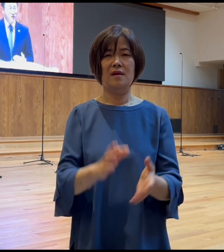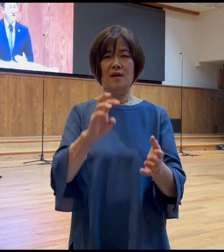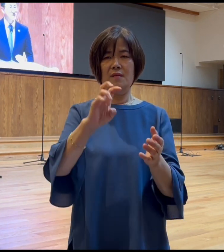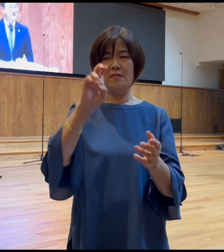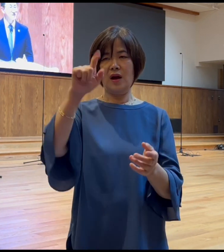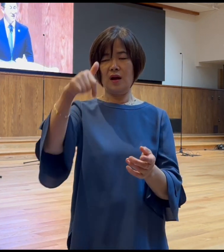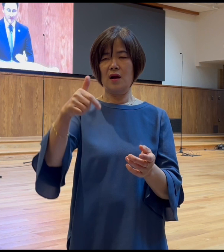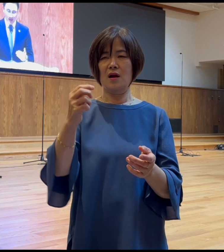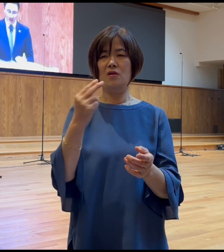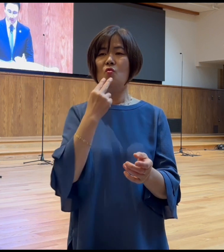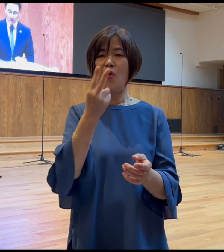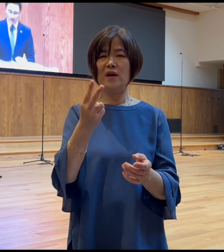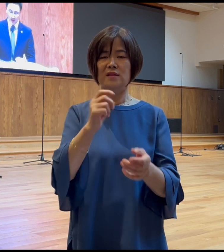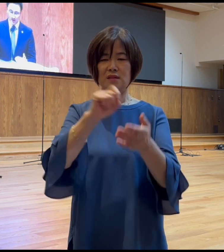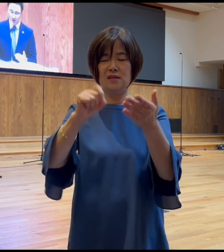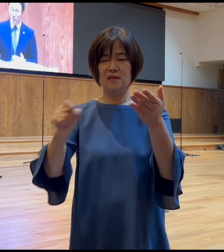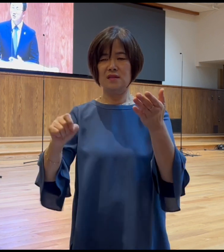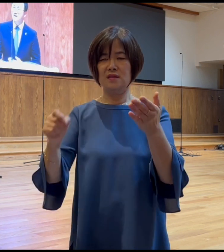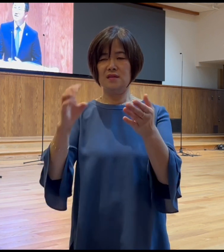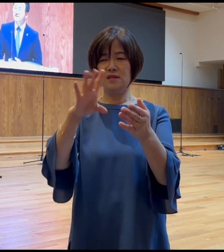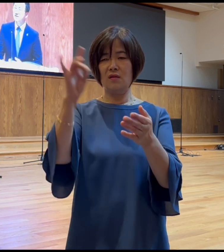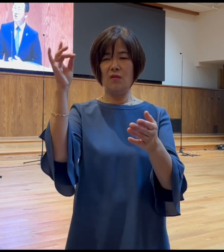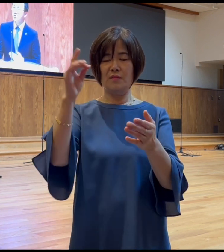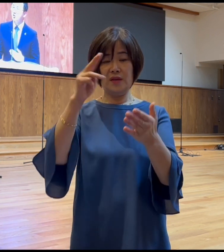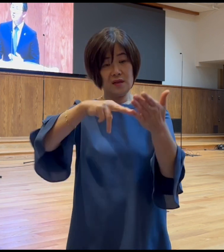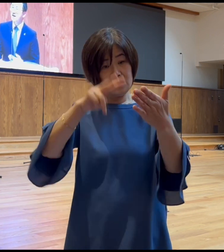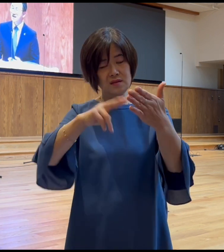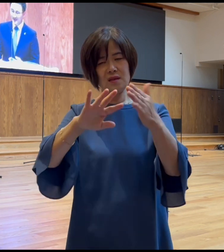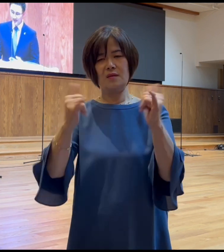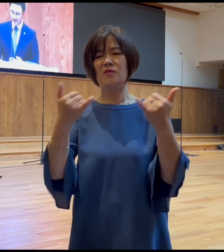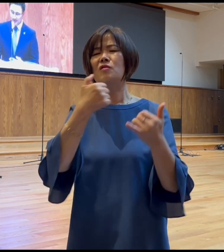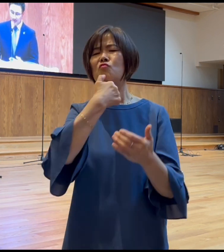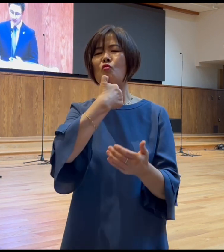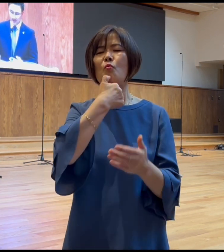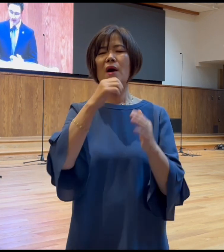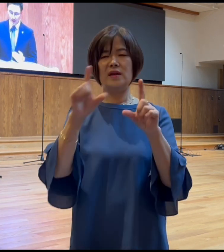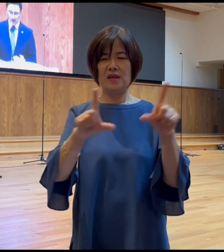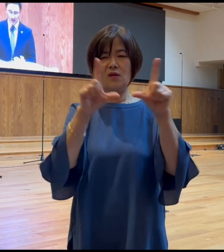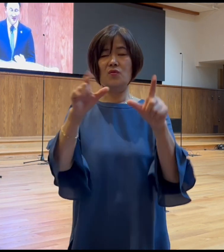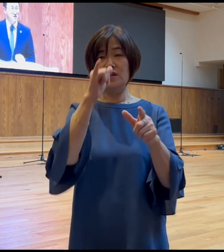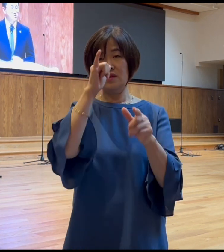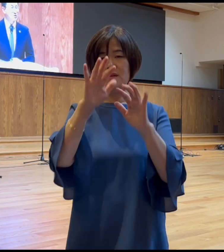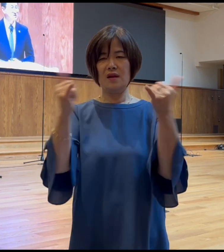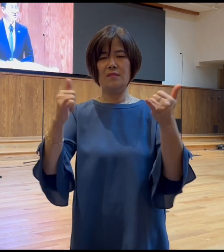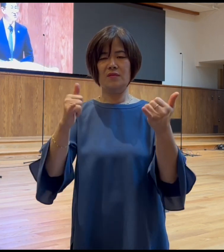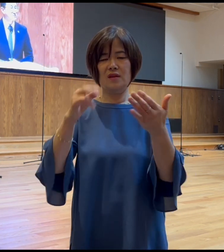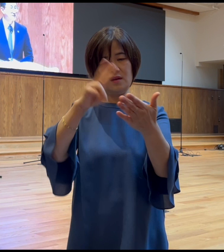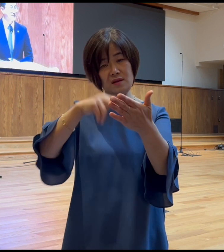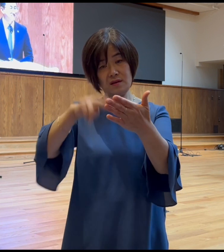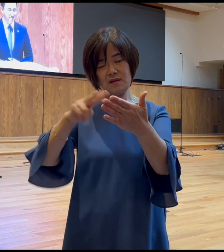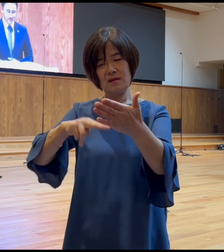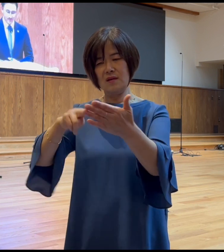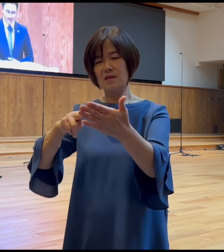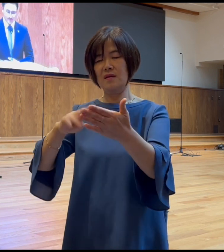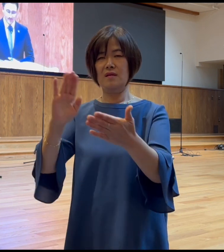마가 요한이 쓴 이 마가복음의 첫 독자는 로마에 있는 이방인